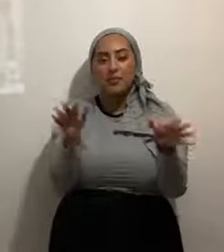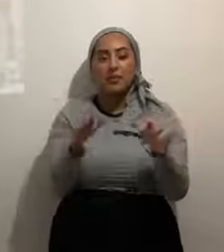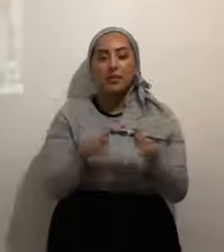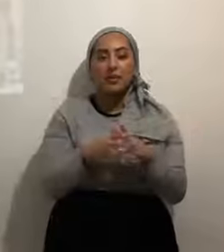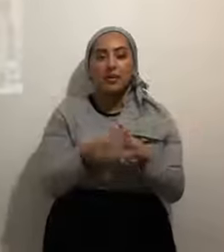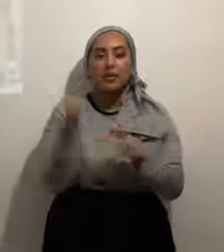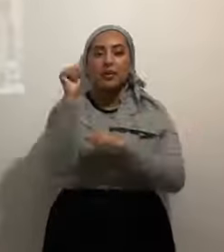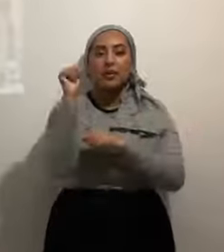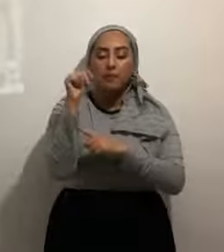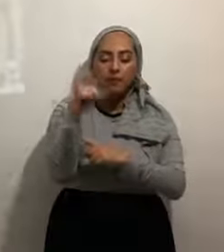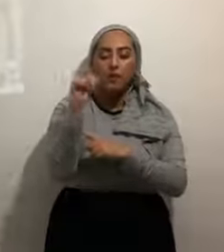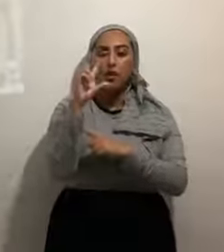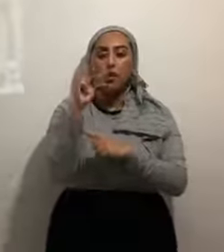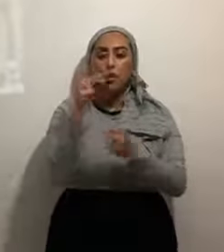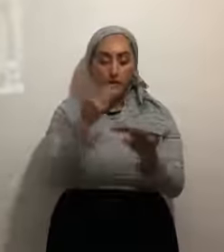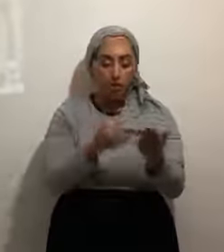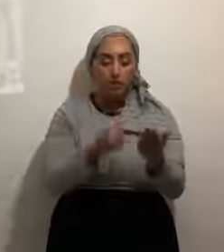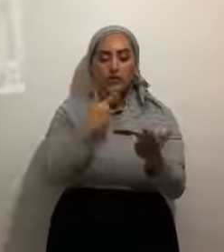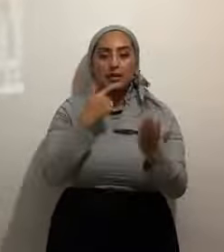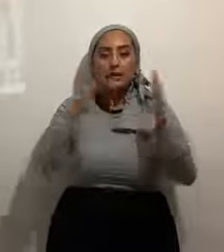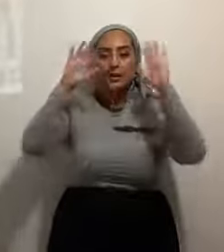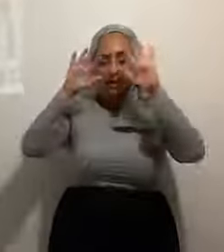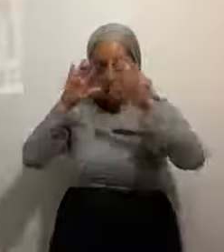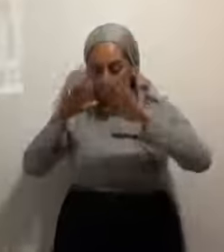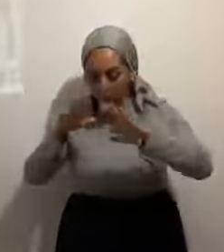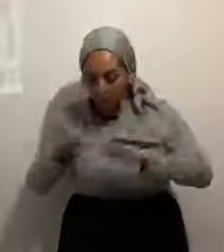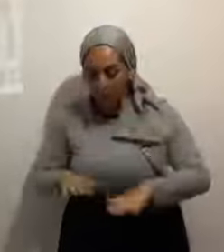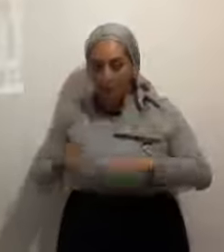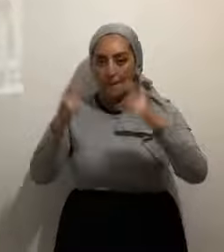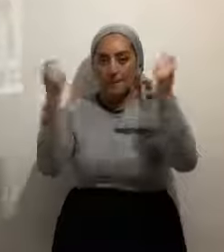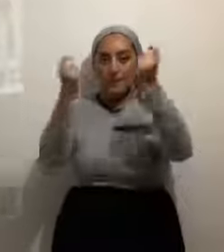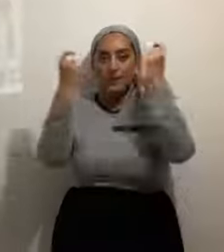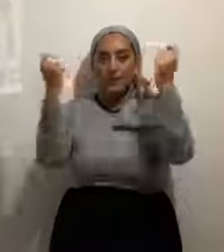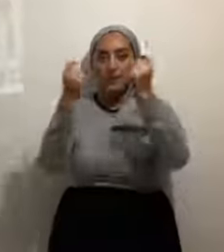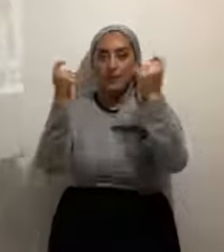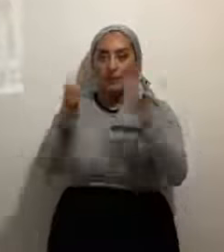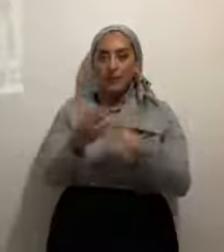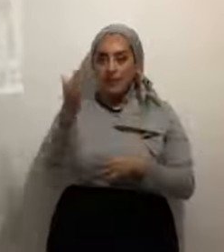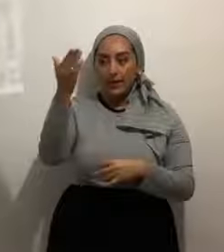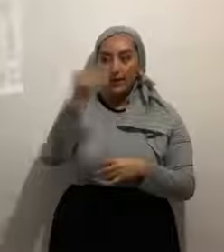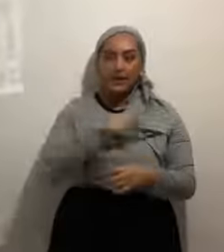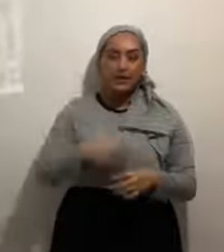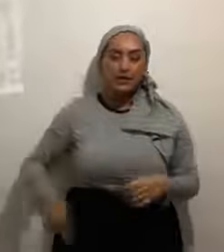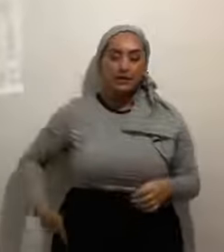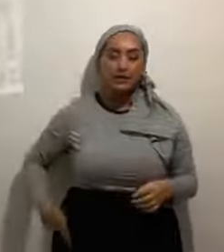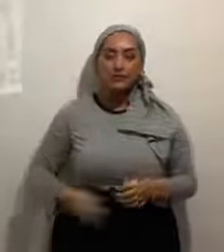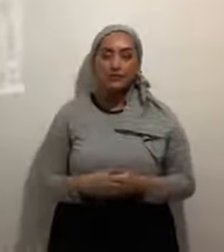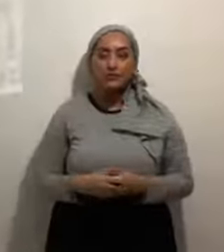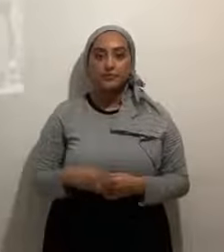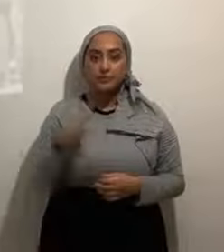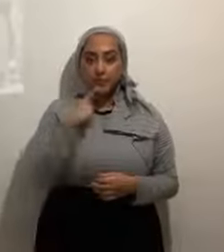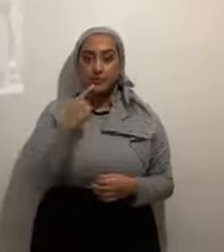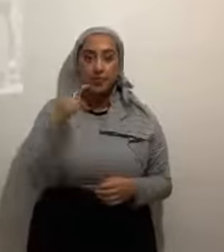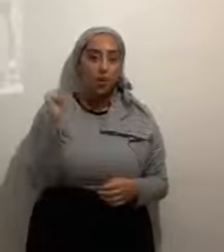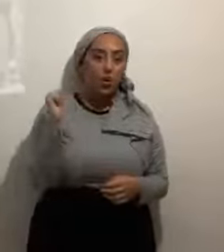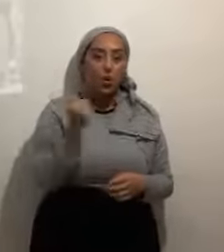se inclinaron. No, dice, le adoraron en el original. Subraya, le adoraron porque él es el rey. O no dice que toda rodilla se va a